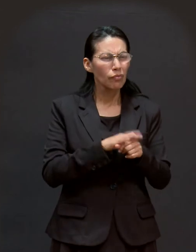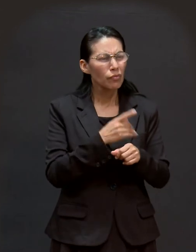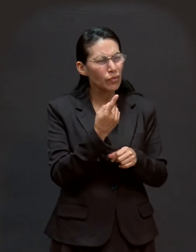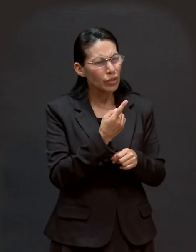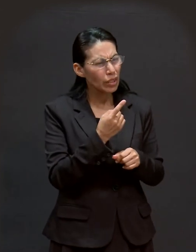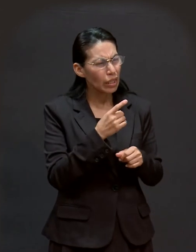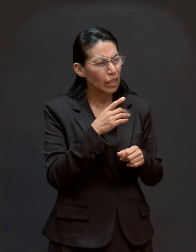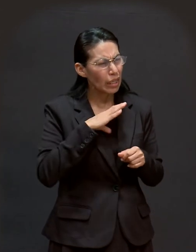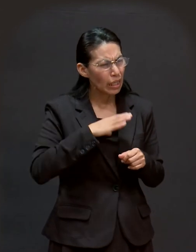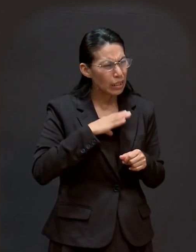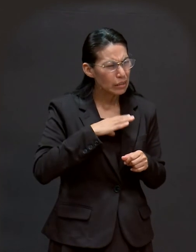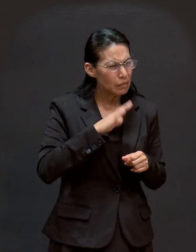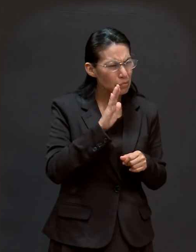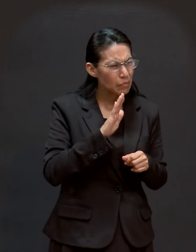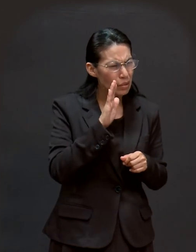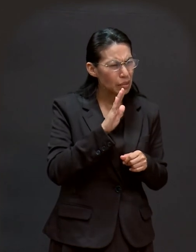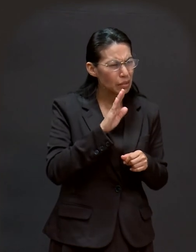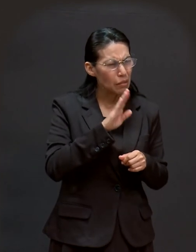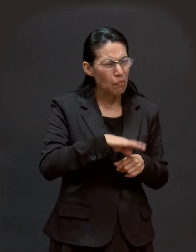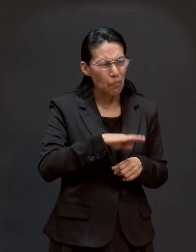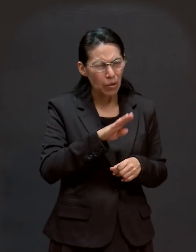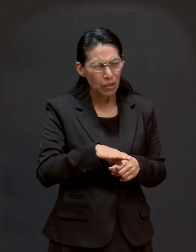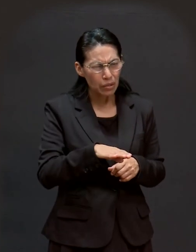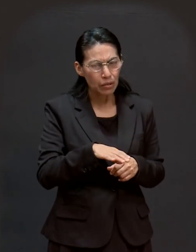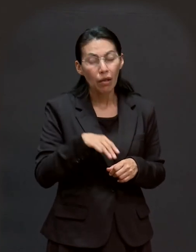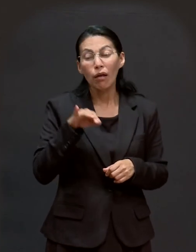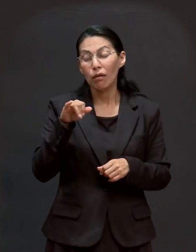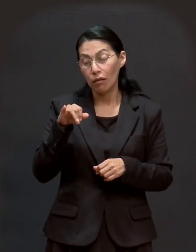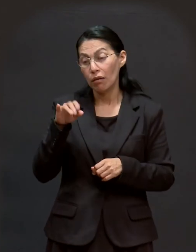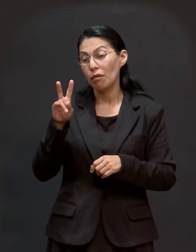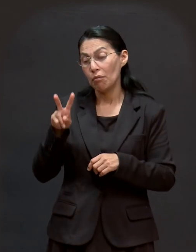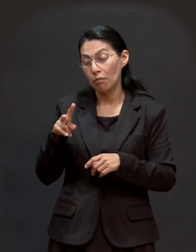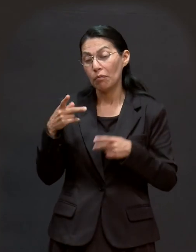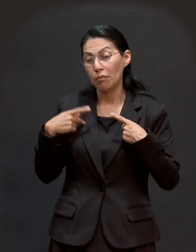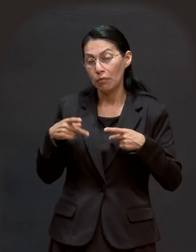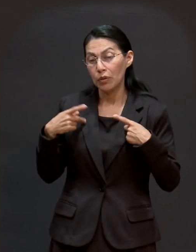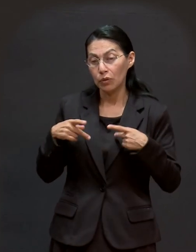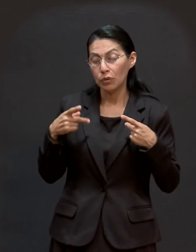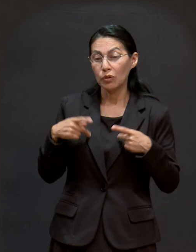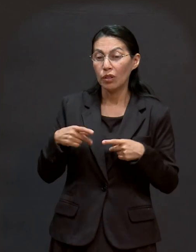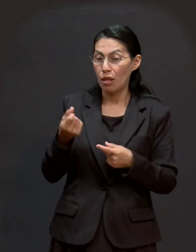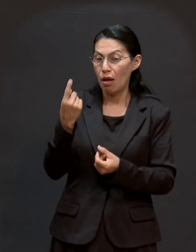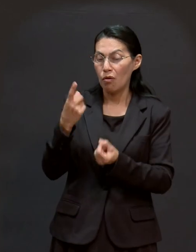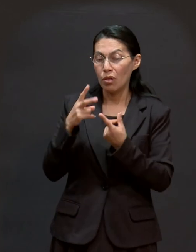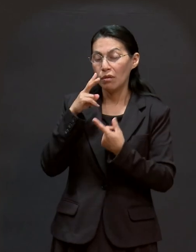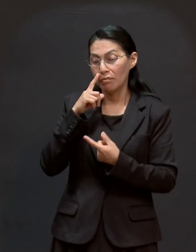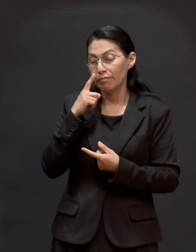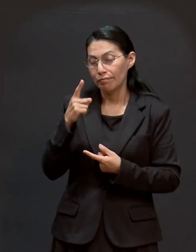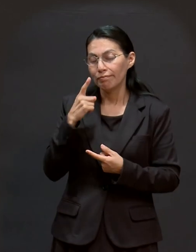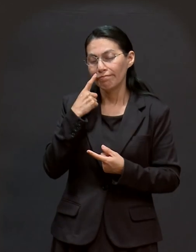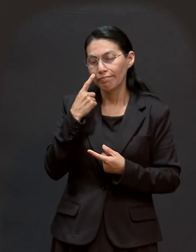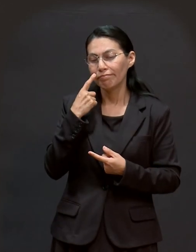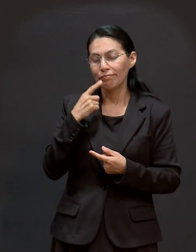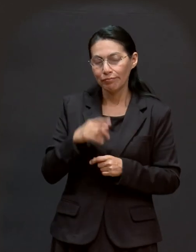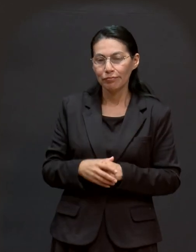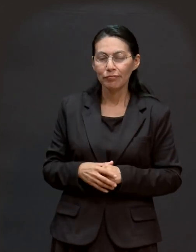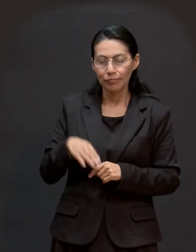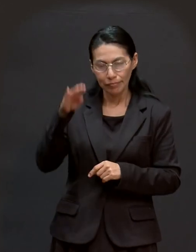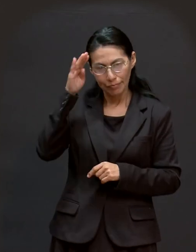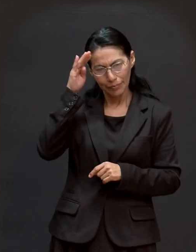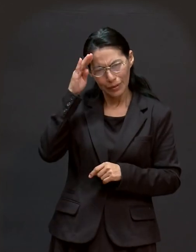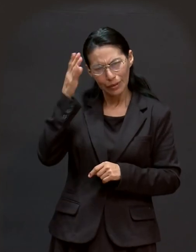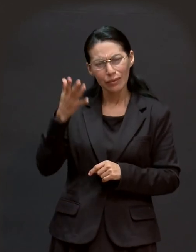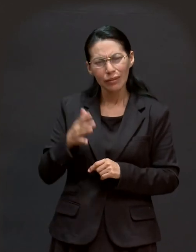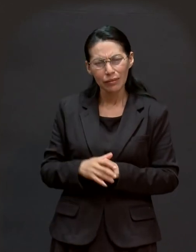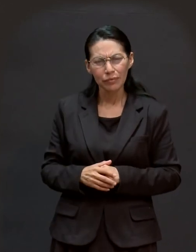porque el cáncer es como una sentencia de muerte mucha gente lo ve de esa manera dependiendo del cáncer